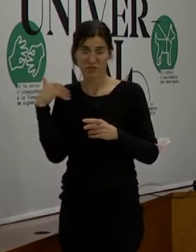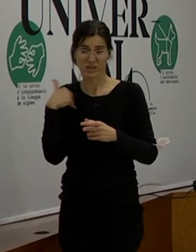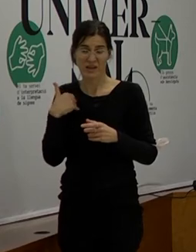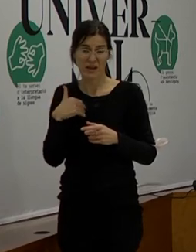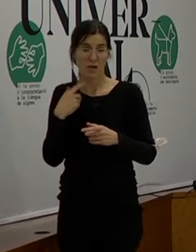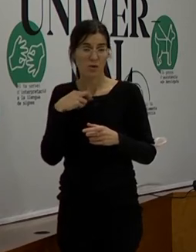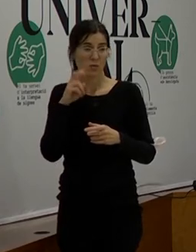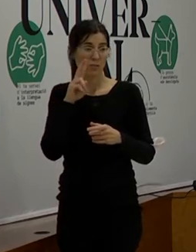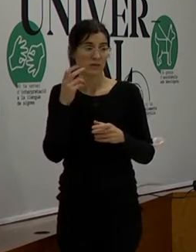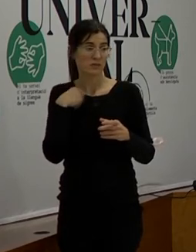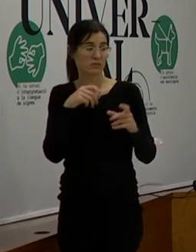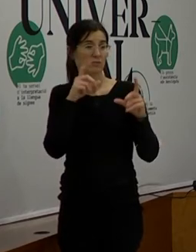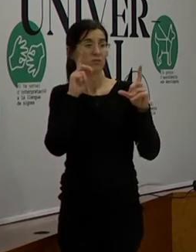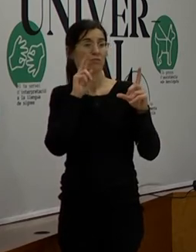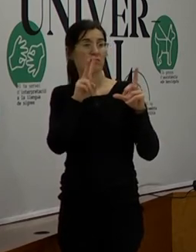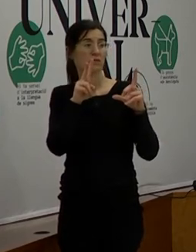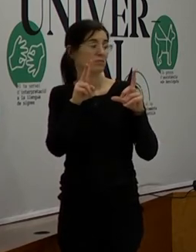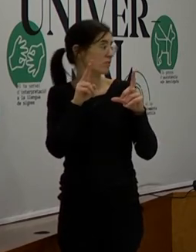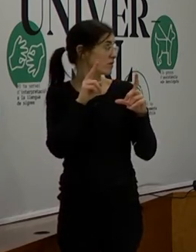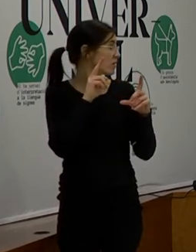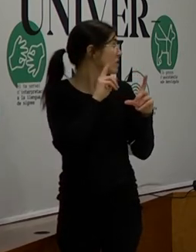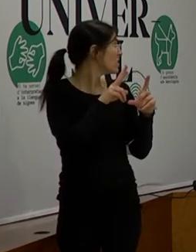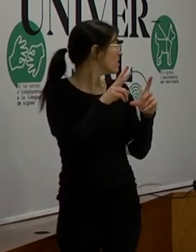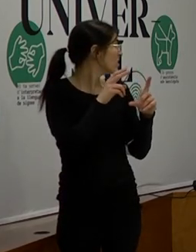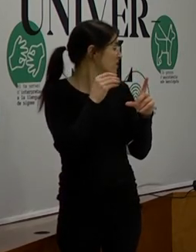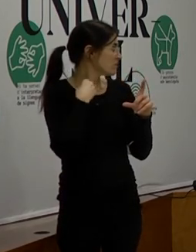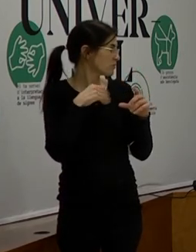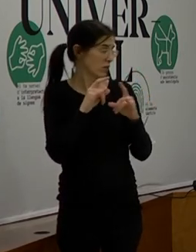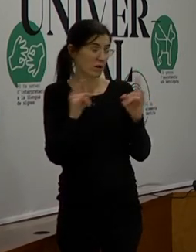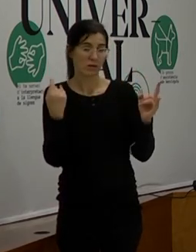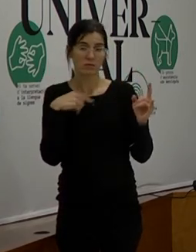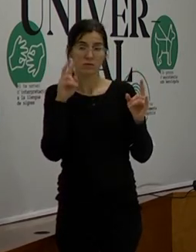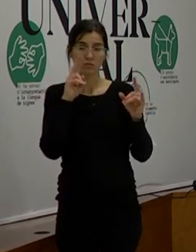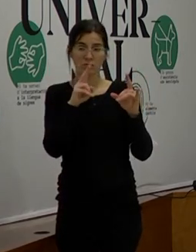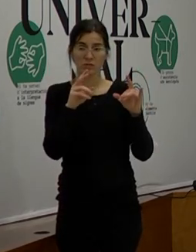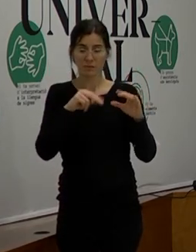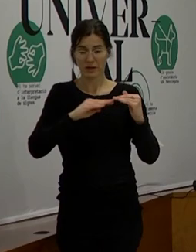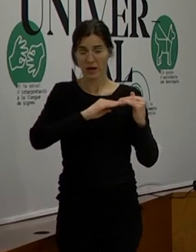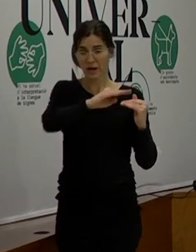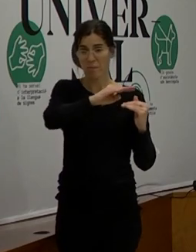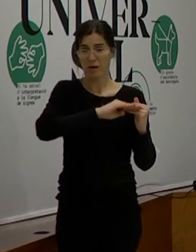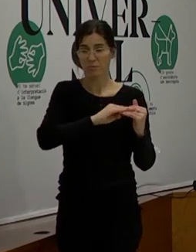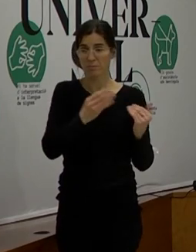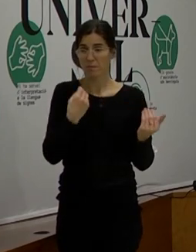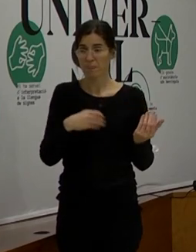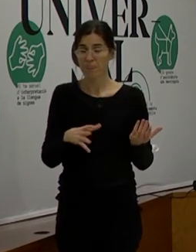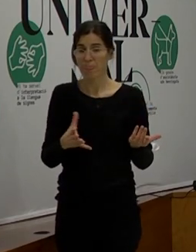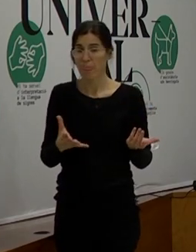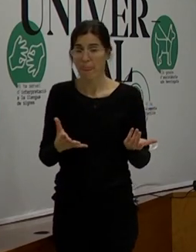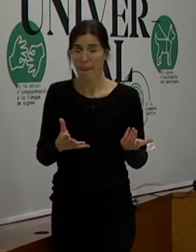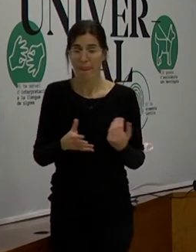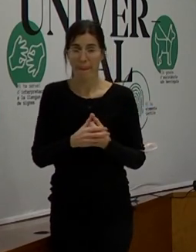han posat el letrero a la vista del conductor. És que has vist? I està en el jardí. i la rampeta, però està, vale?